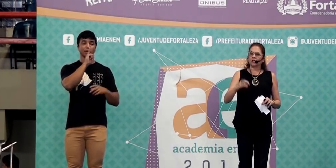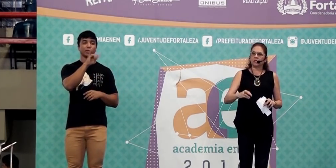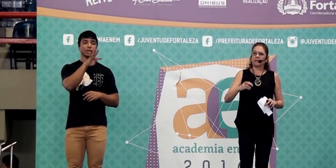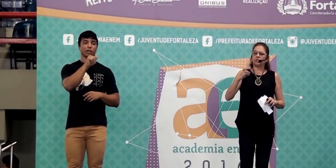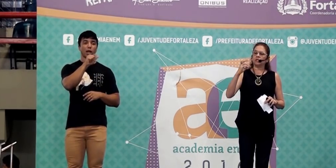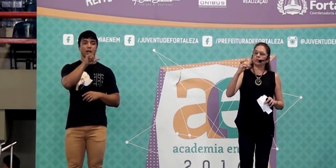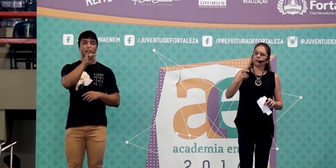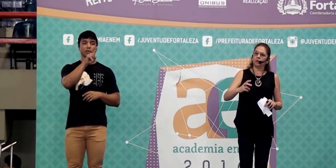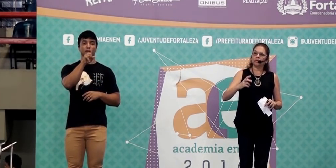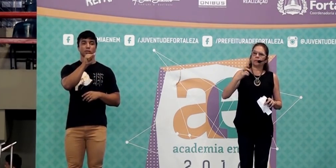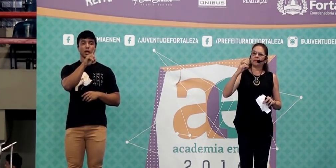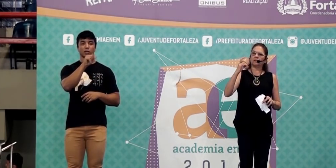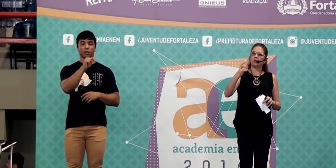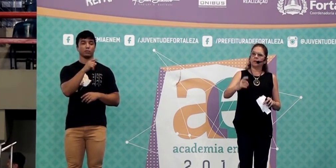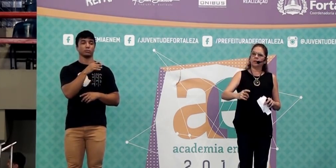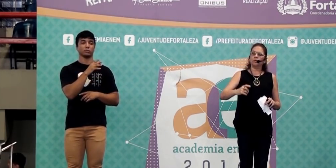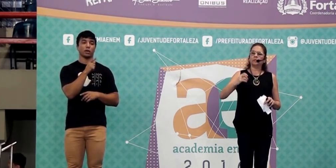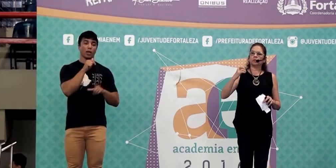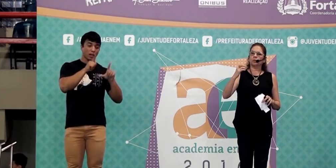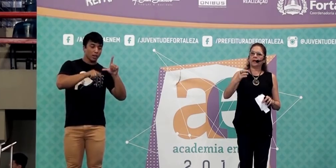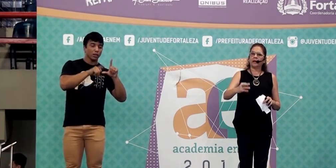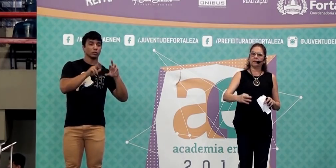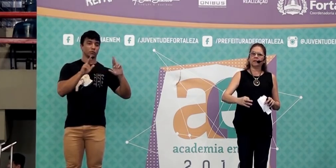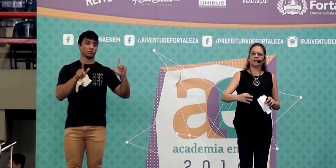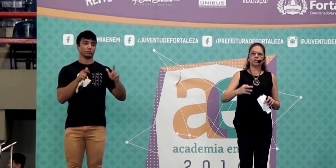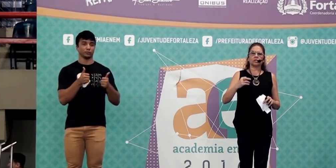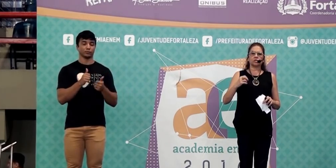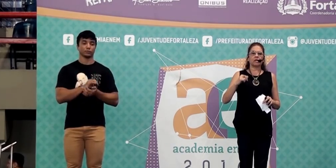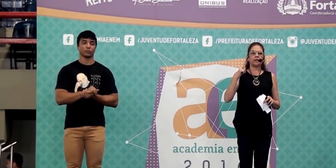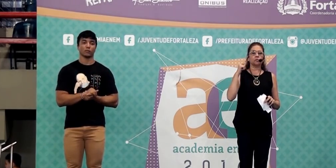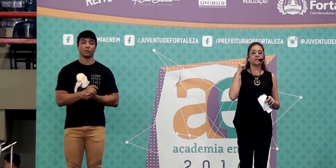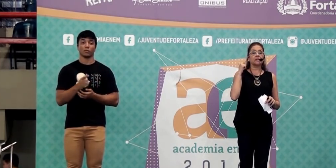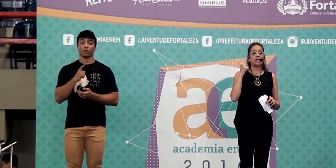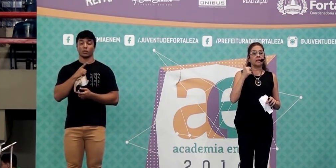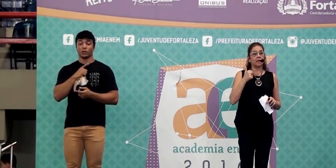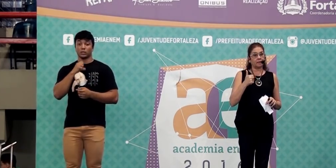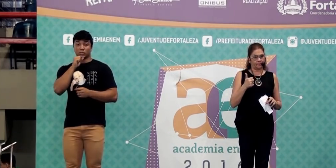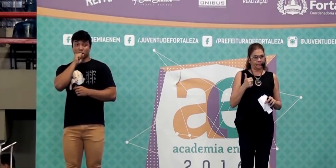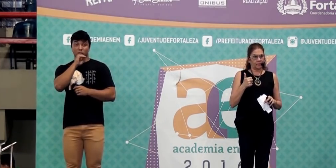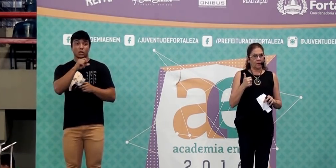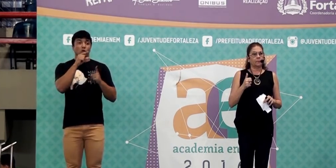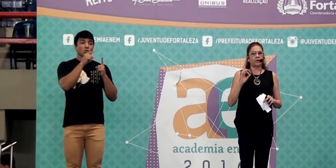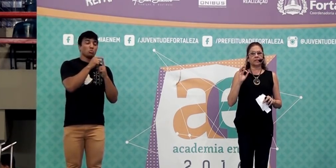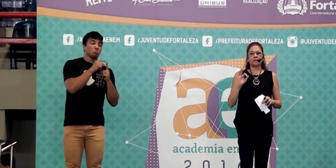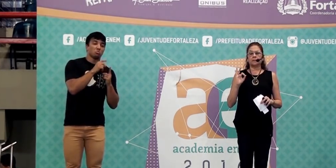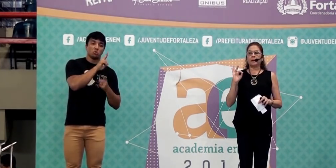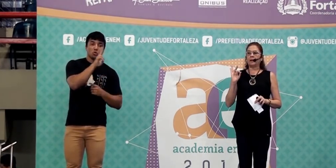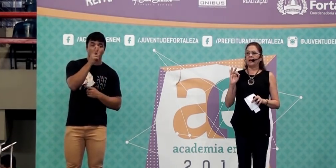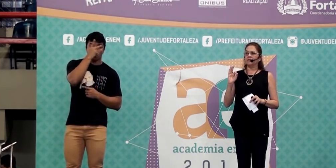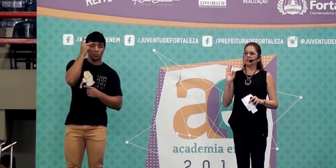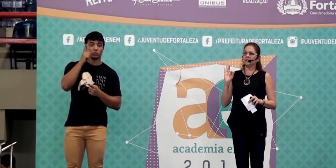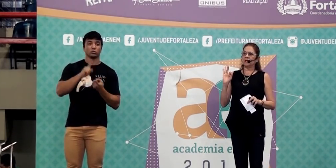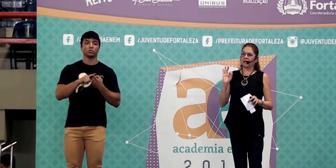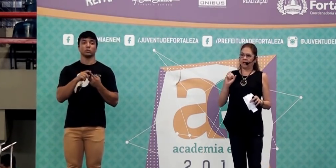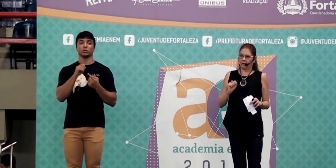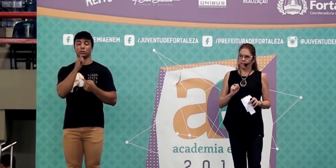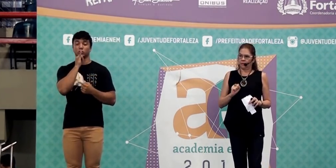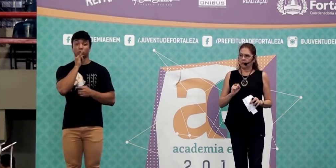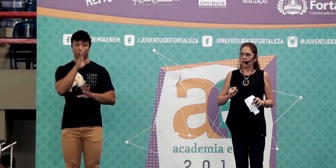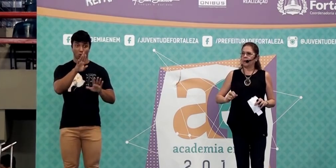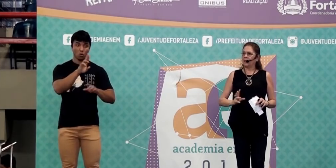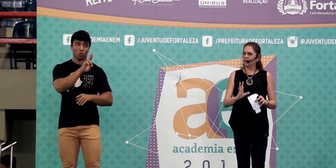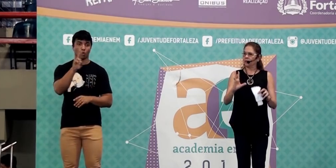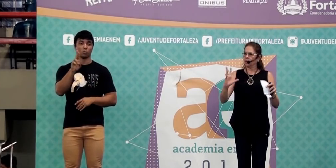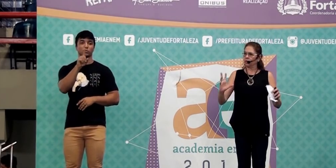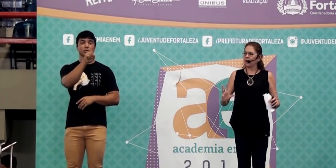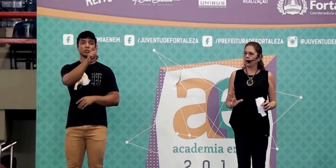o dado estatístico, nome de pessoa, nome de lugar, dado estrangeiro, sigla. Por exemplo, a palavra Zika,